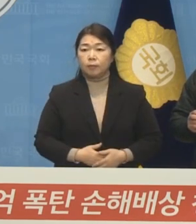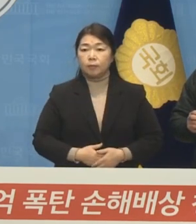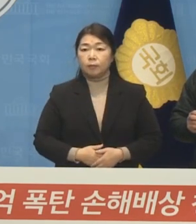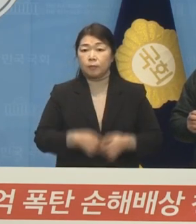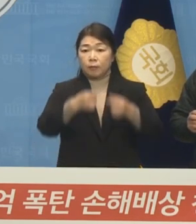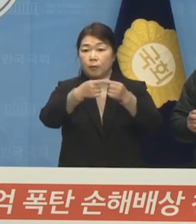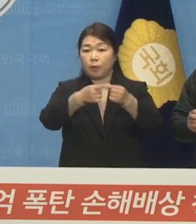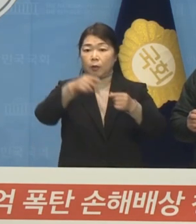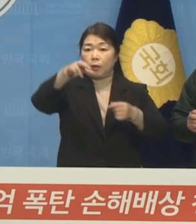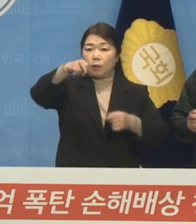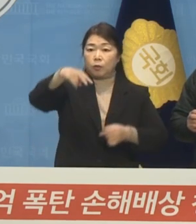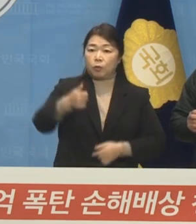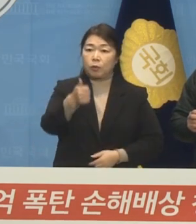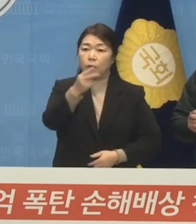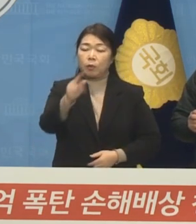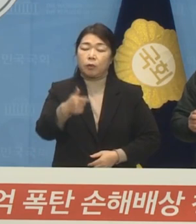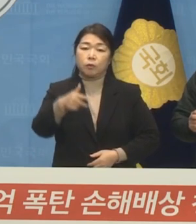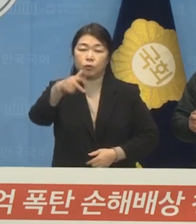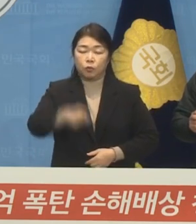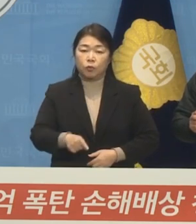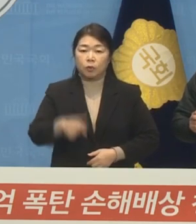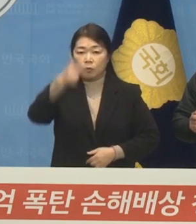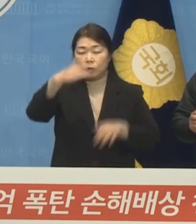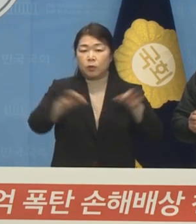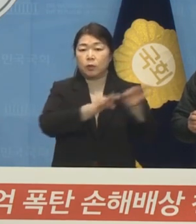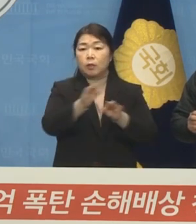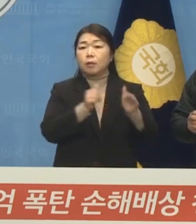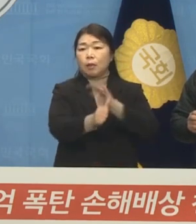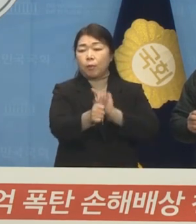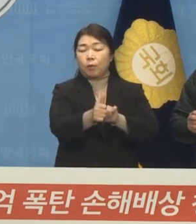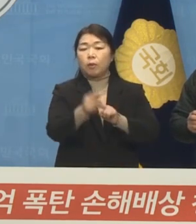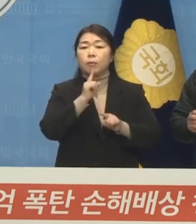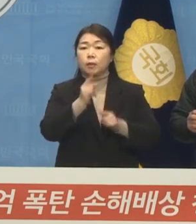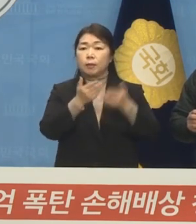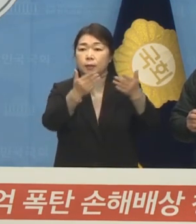발언 윤원주 구시장 상임 대표님 먼저 시작하겠습니다.